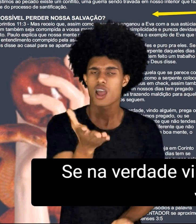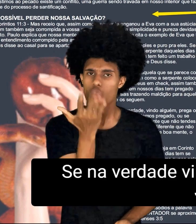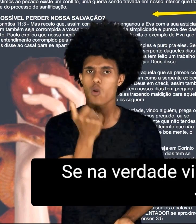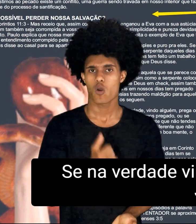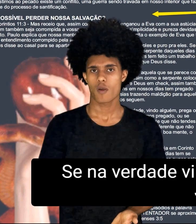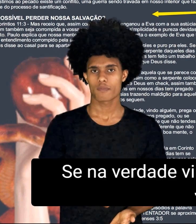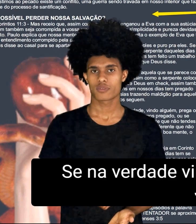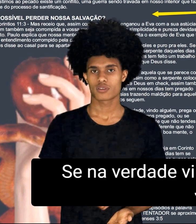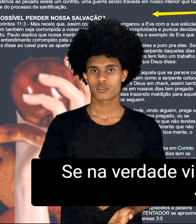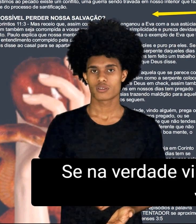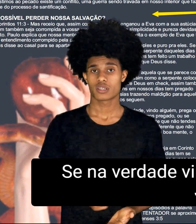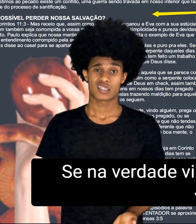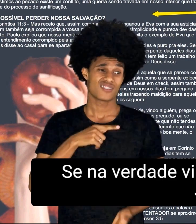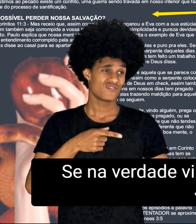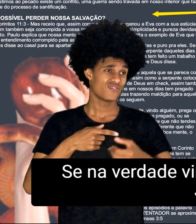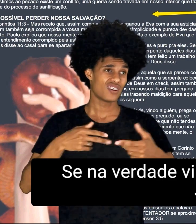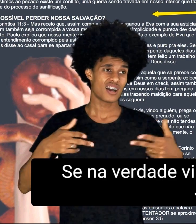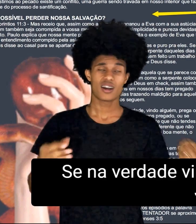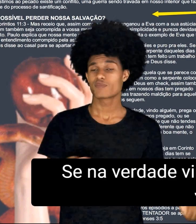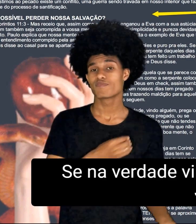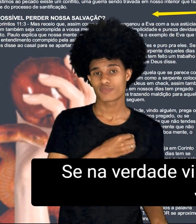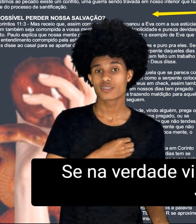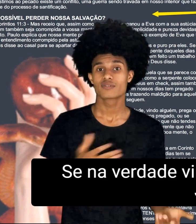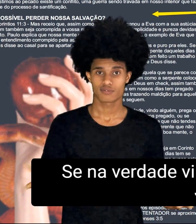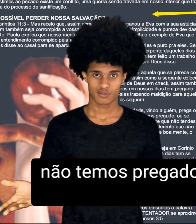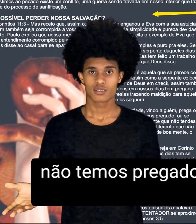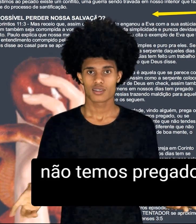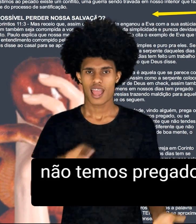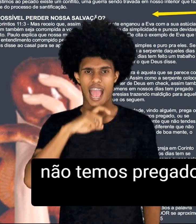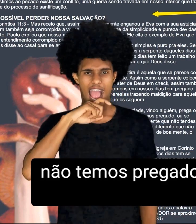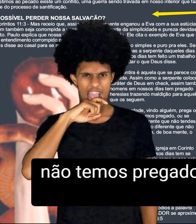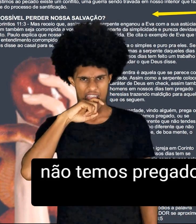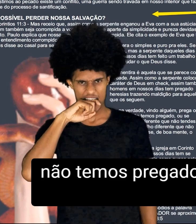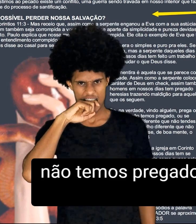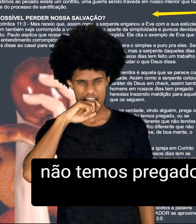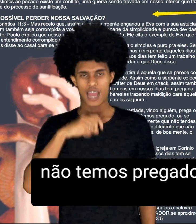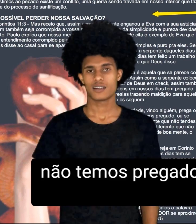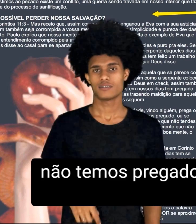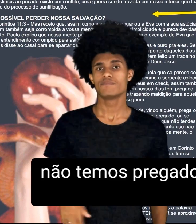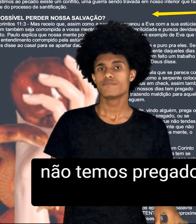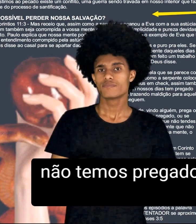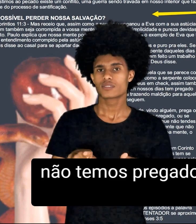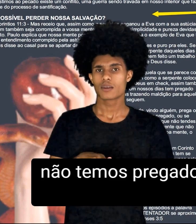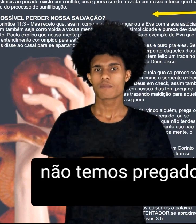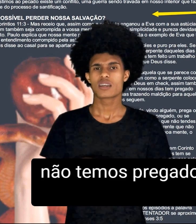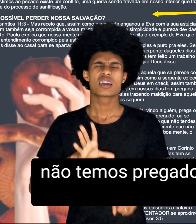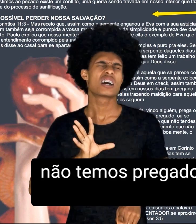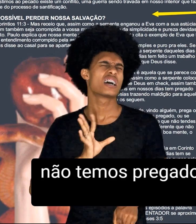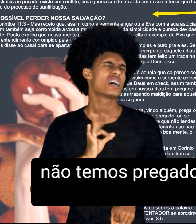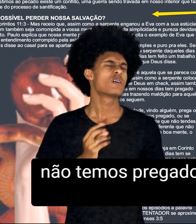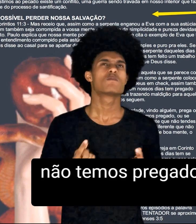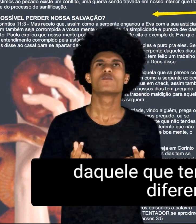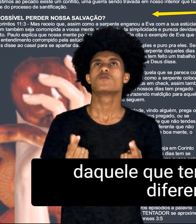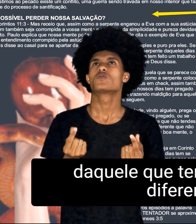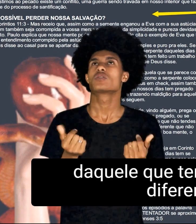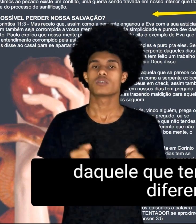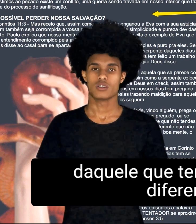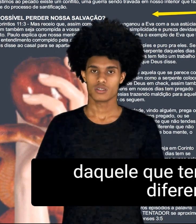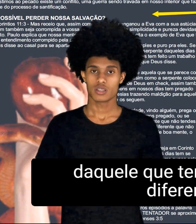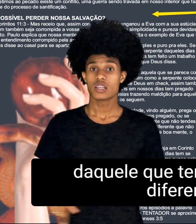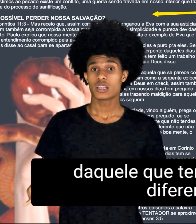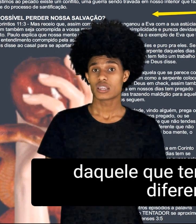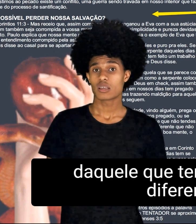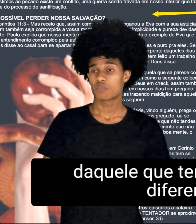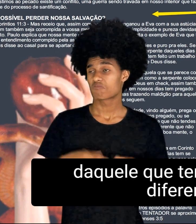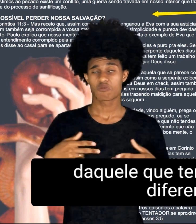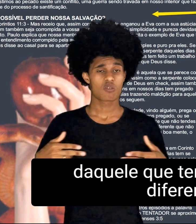tá? Se na verdade vindo alguém e prega outro Jesus que não temos pregado, ou se aceitais outro espírito diferente daqueles que têm recebido,